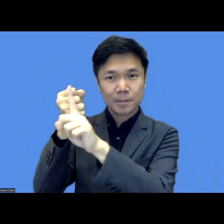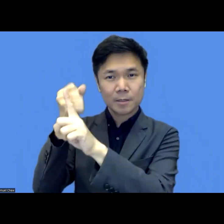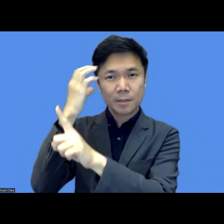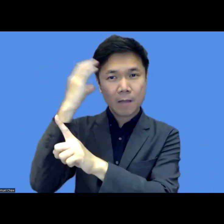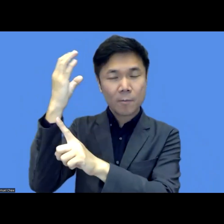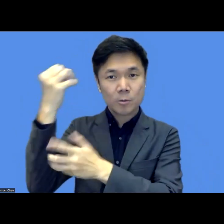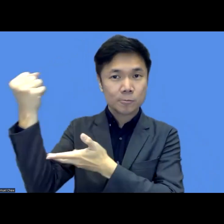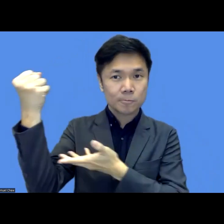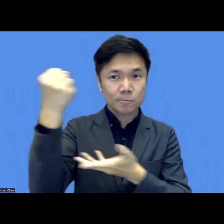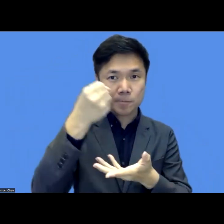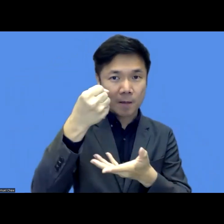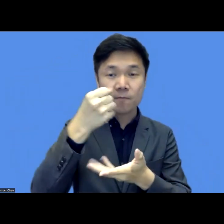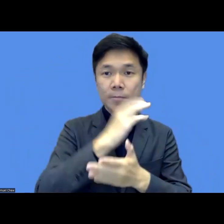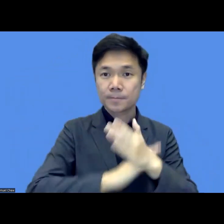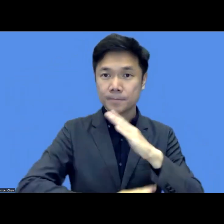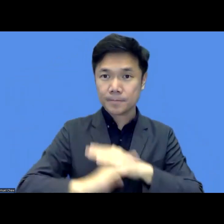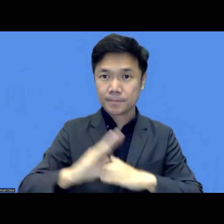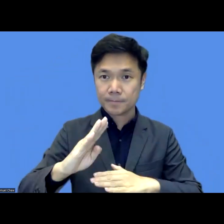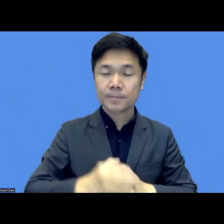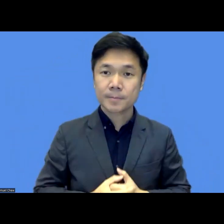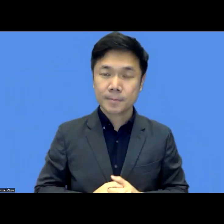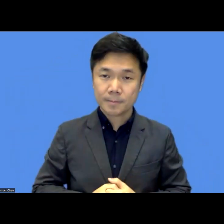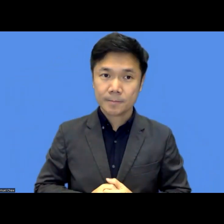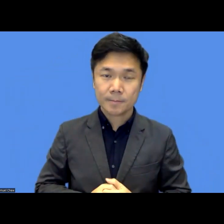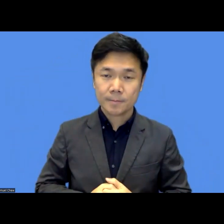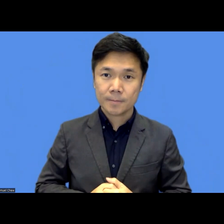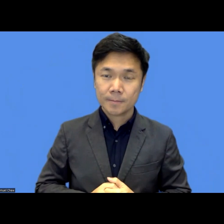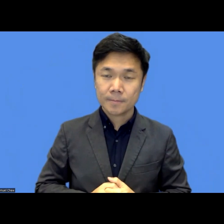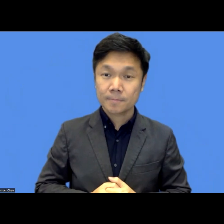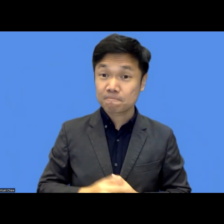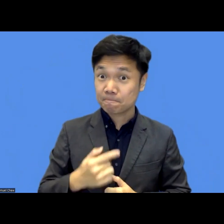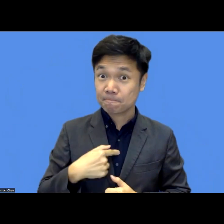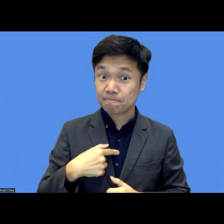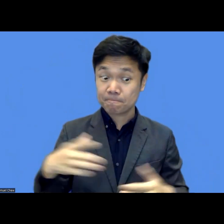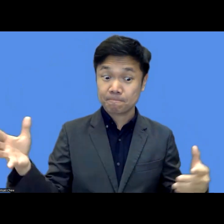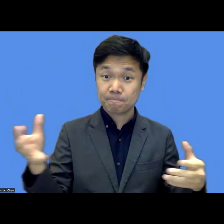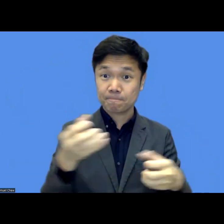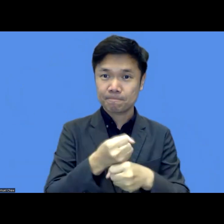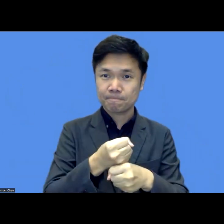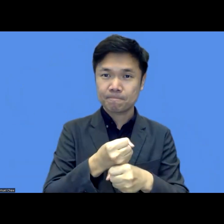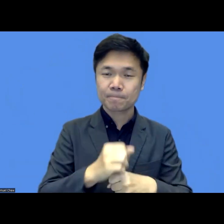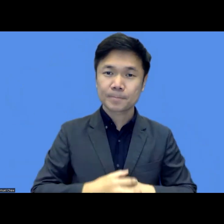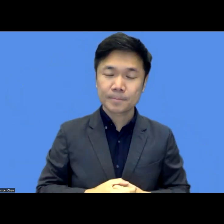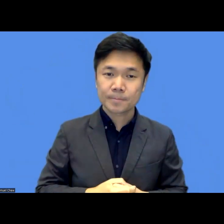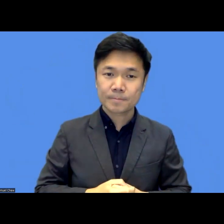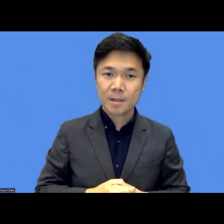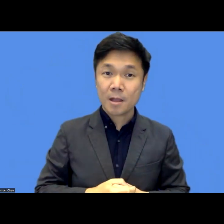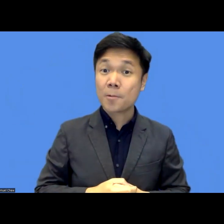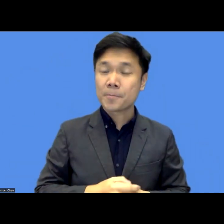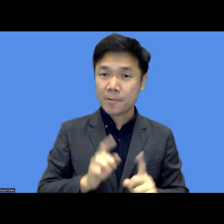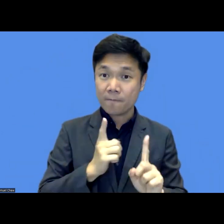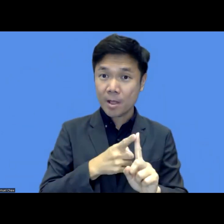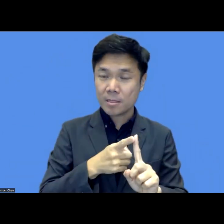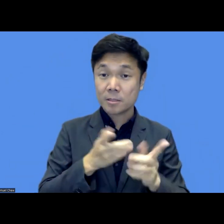respecta a la inclusión de personas con discapacidad. Para realizar solo unas cuantas ideas de